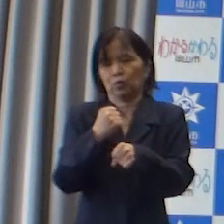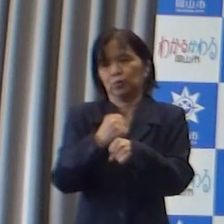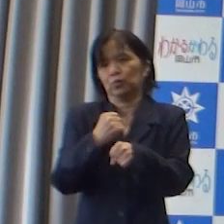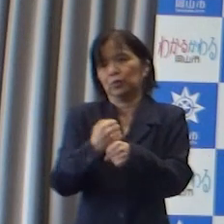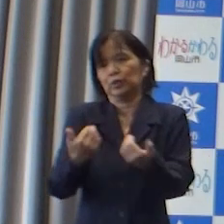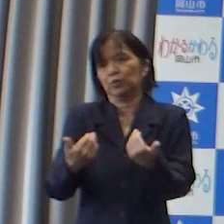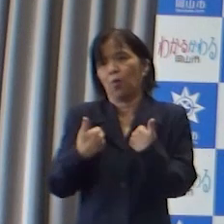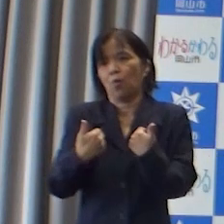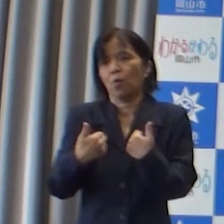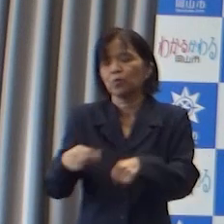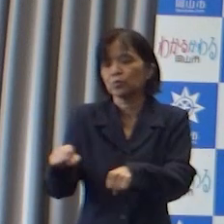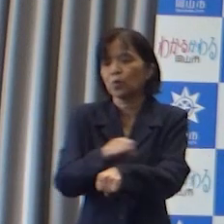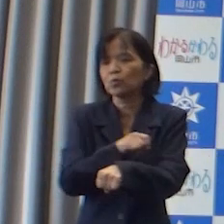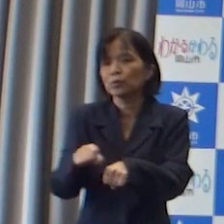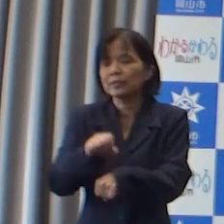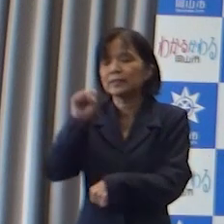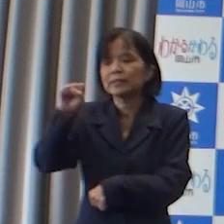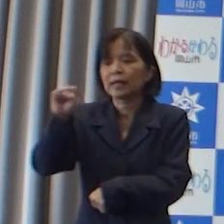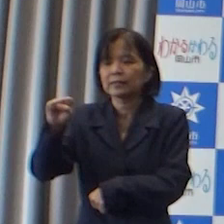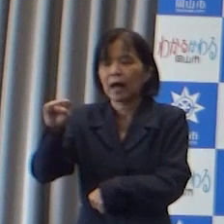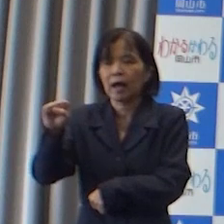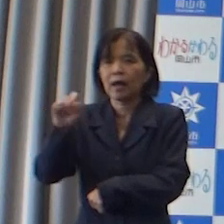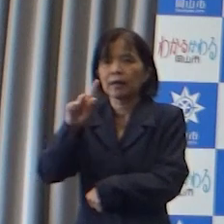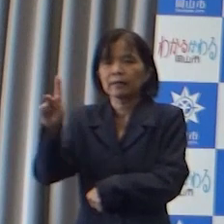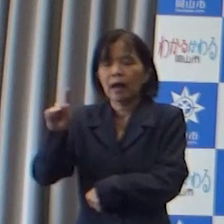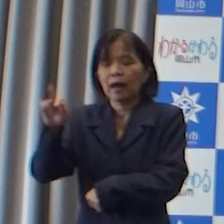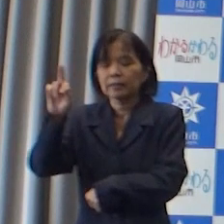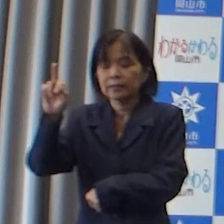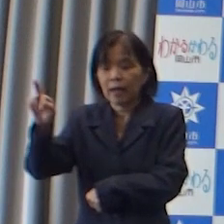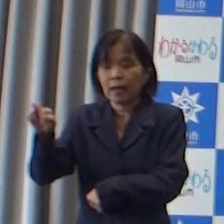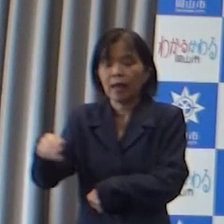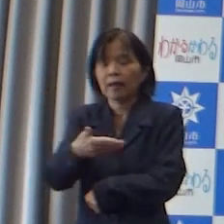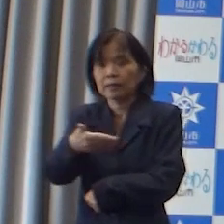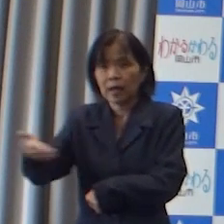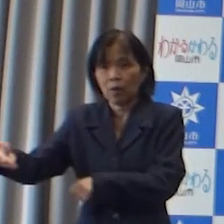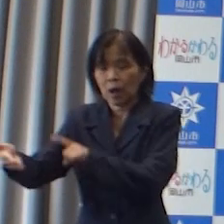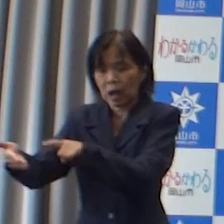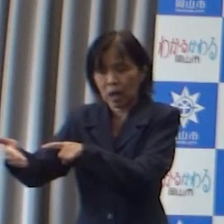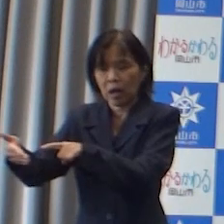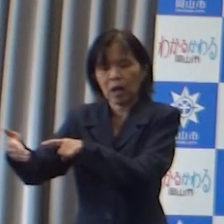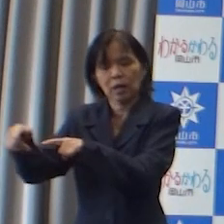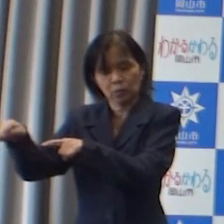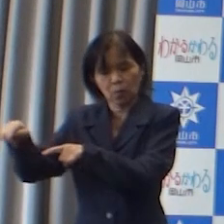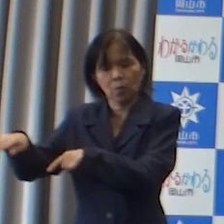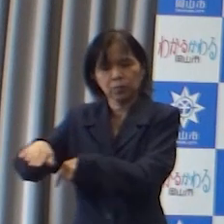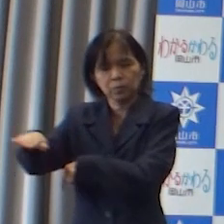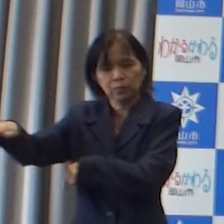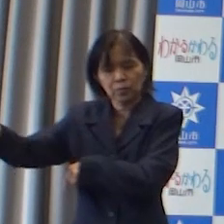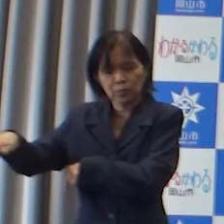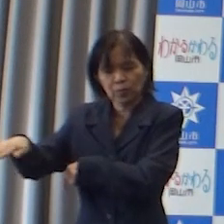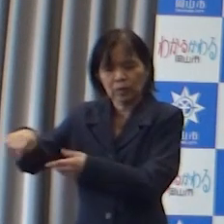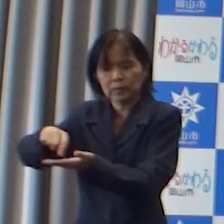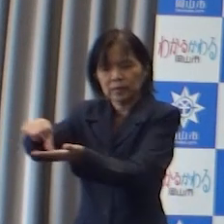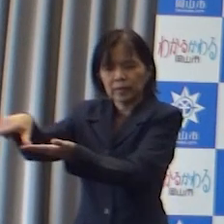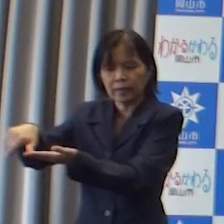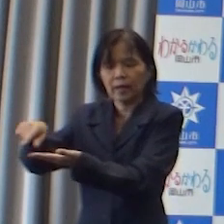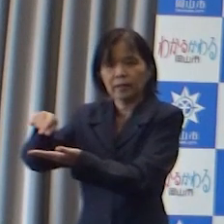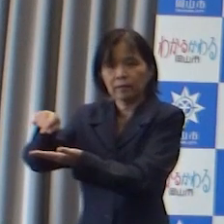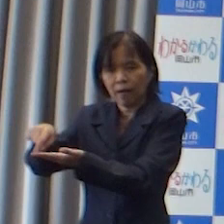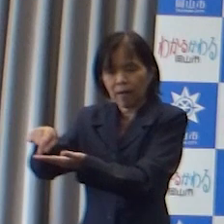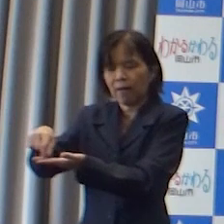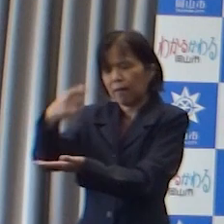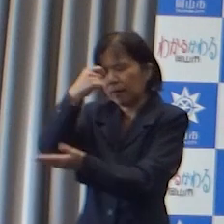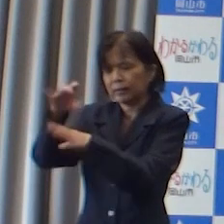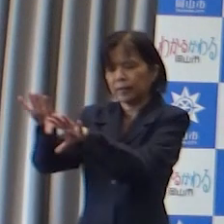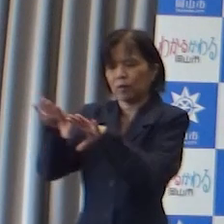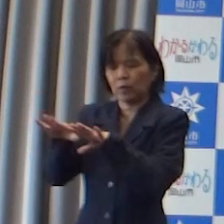笹ヶ瀬川の西部を多くの被害を出しました。床上浸水も本